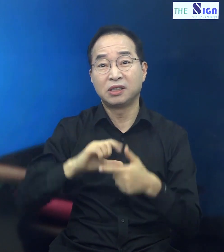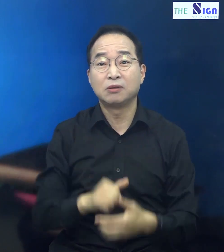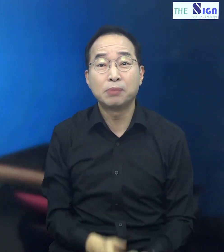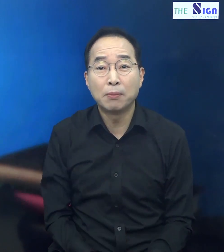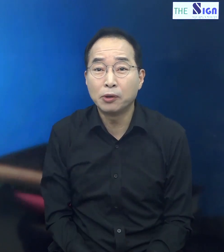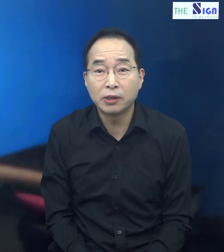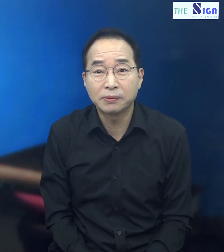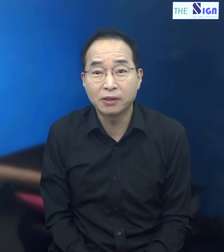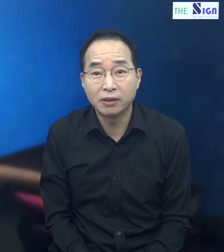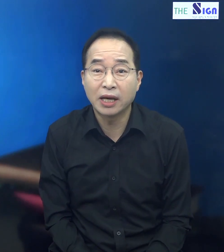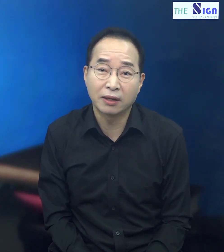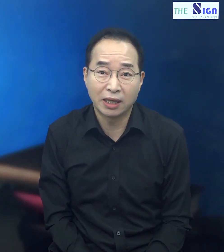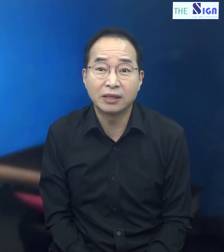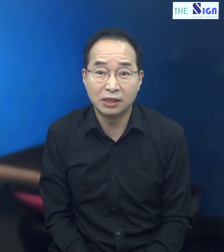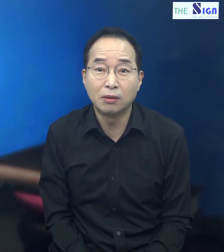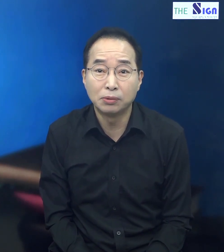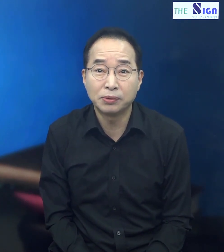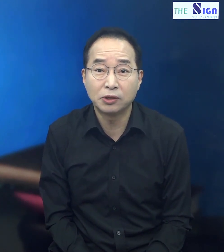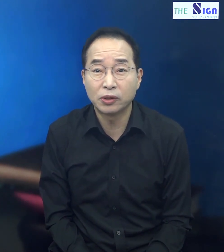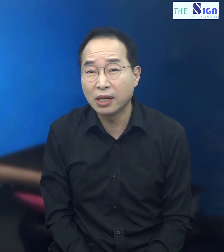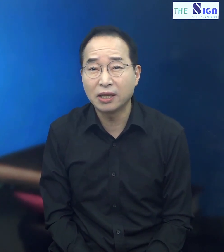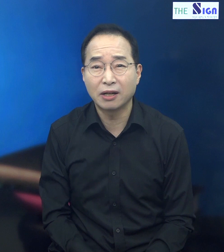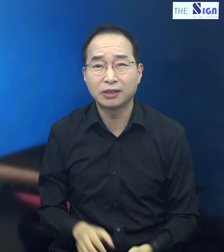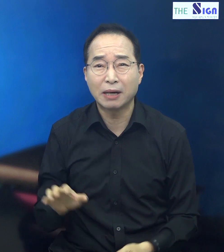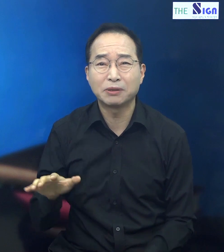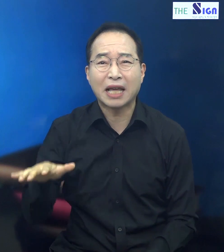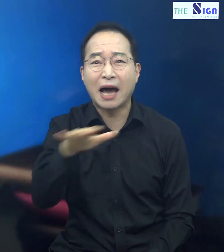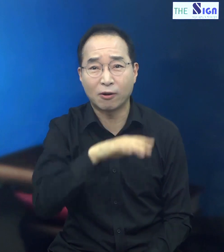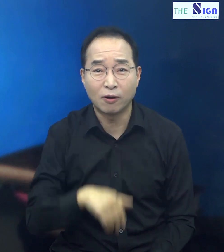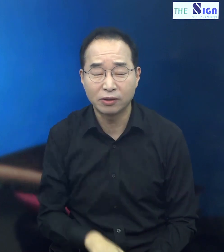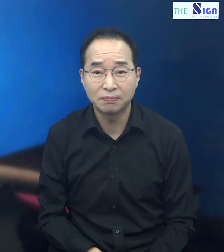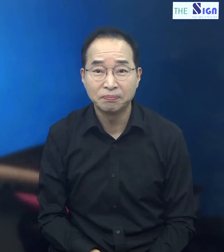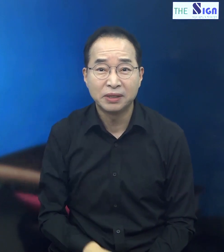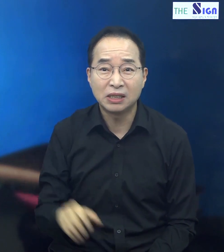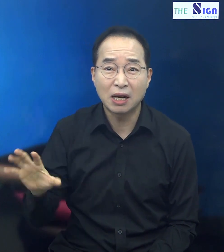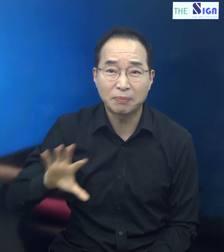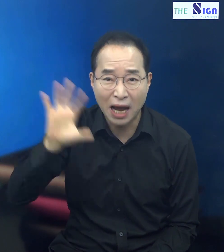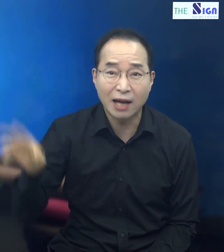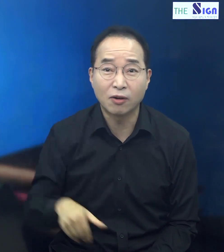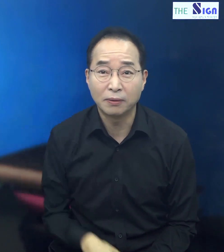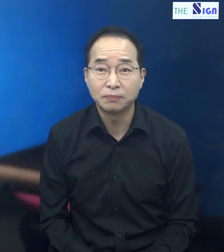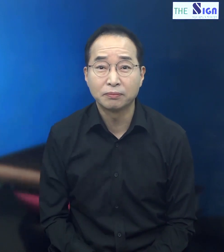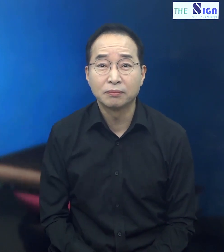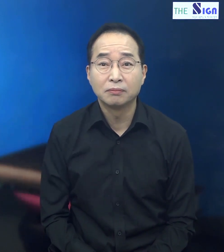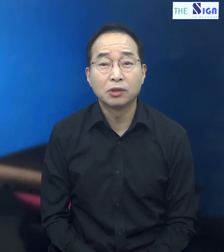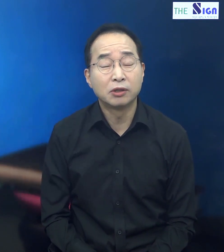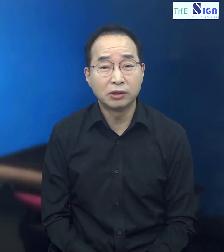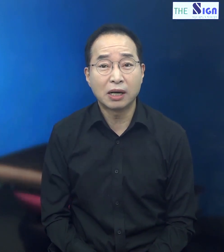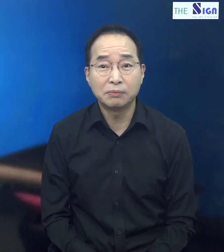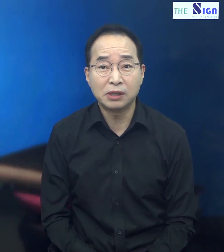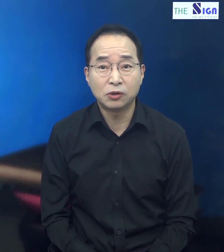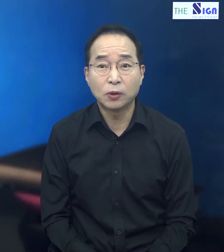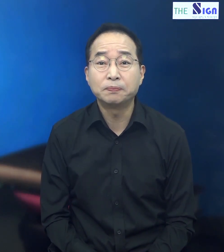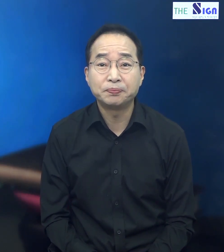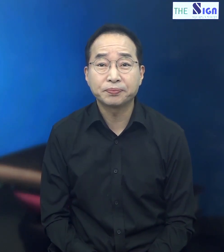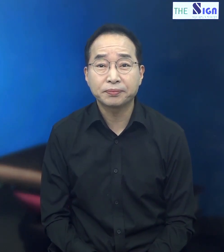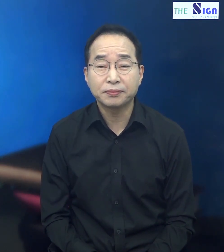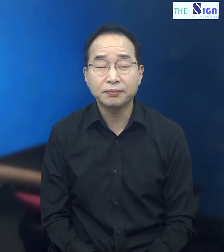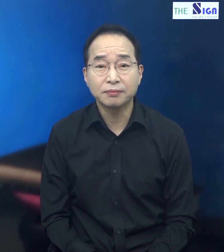별 볼 일 없어. 약간 이런 부분이죠. 옛날에는 사람들이 다 알아. 이 사람 다 알아. 뭐 그런 사람들이 있죠.